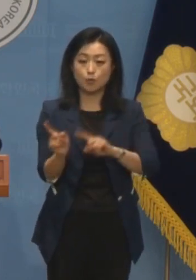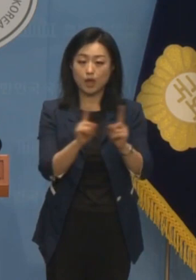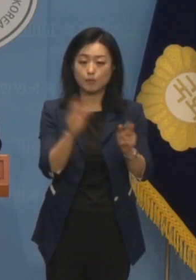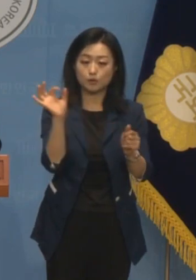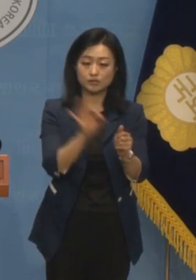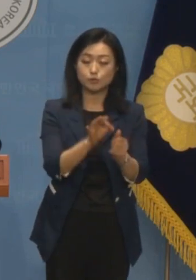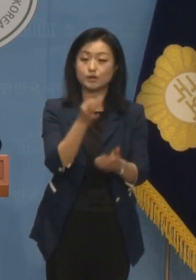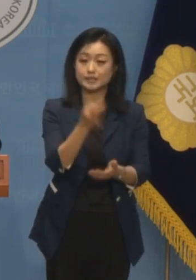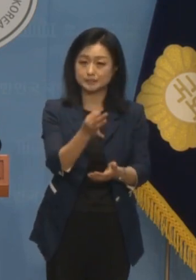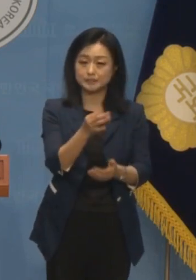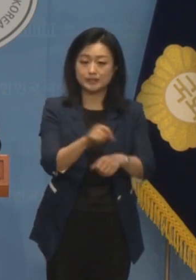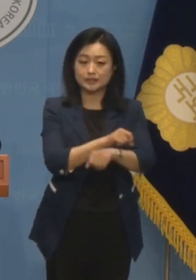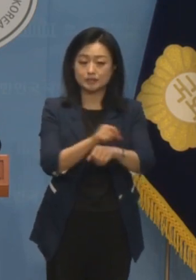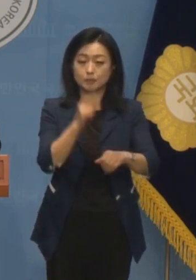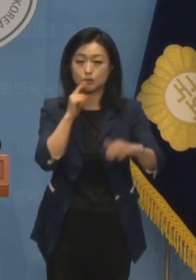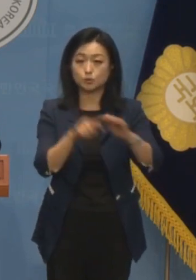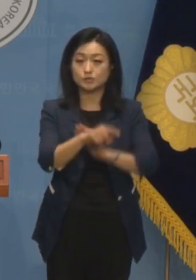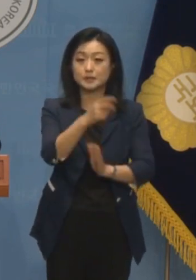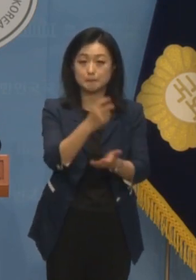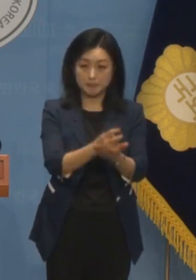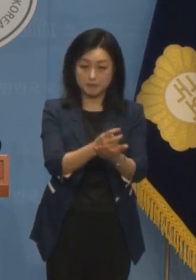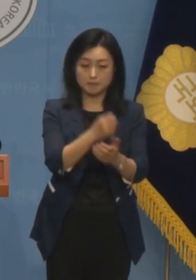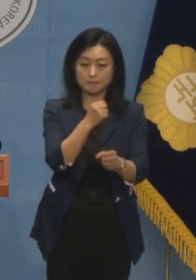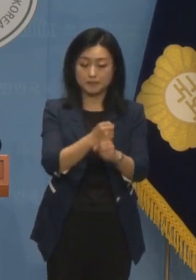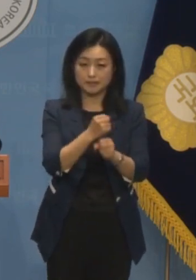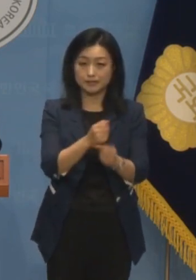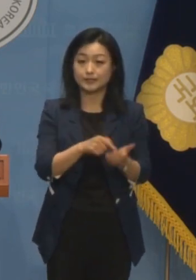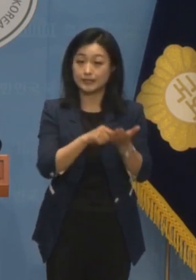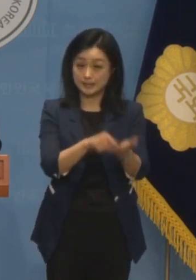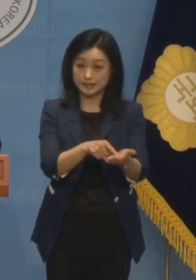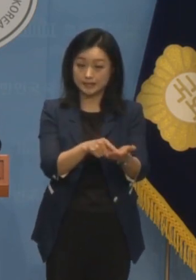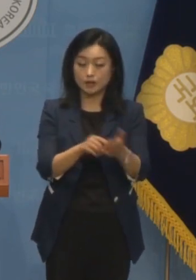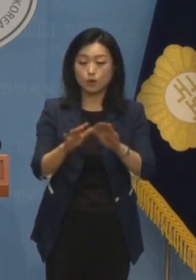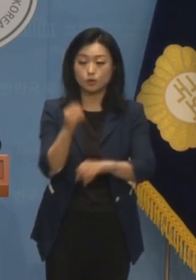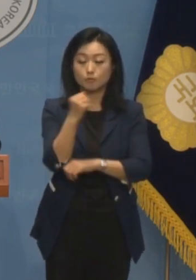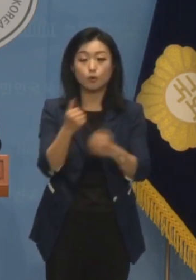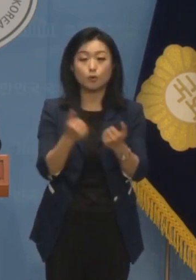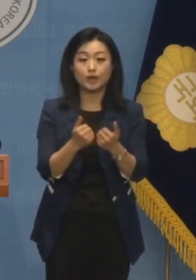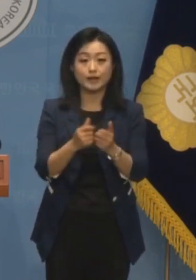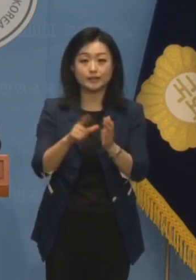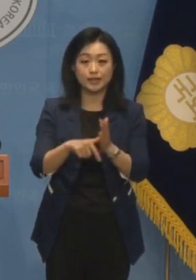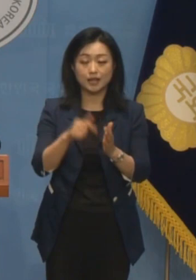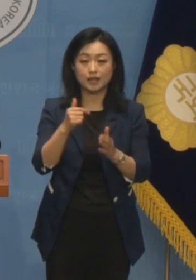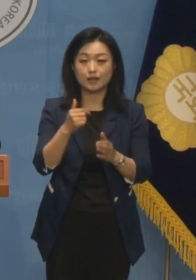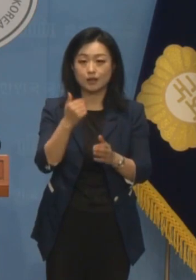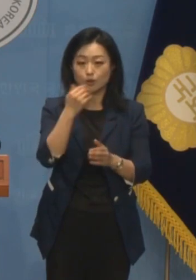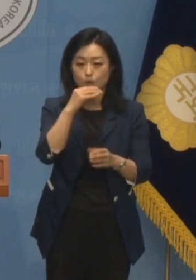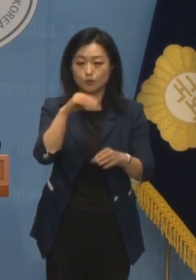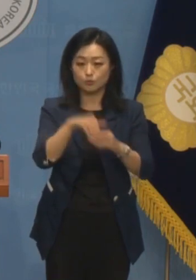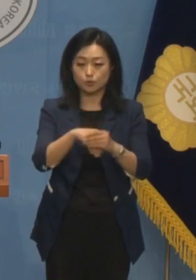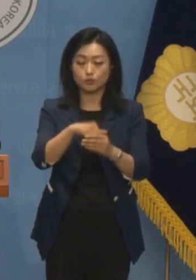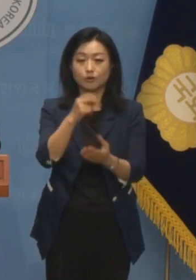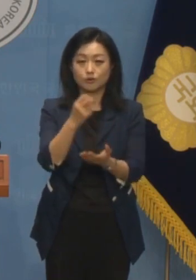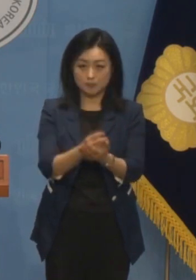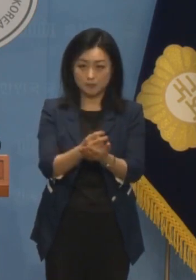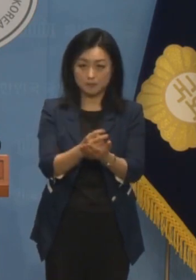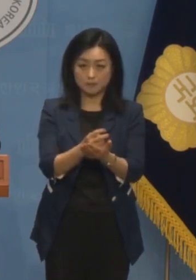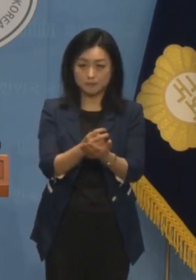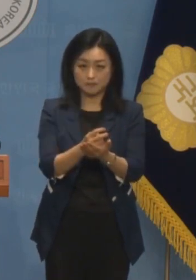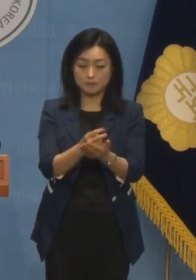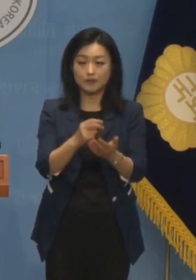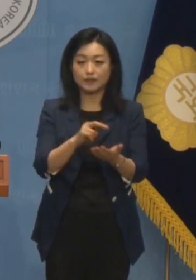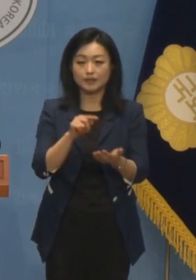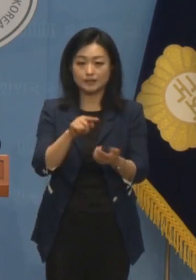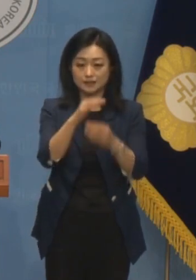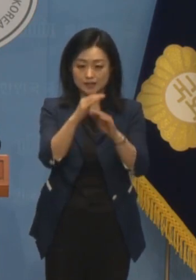민생회복지원금 지급을 위한 특별조치법 제정안에 이어 오늘 본회의에서 노동조합 및 노동관계조정법